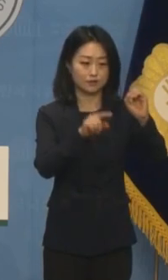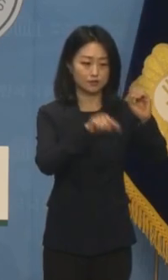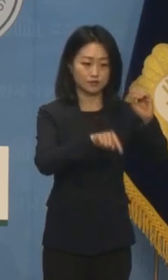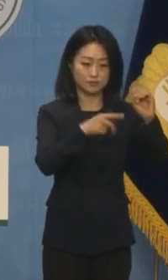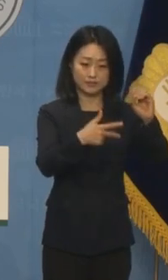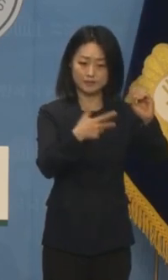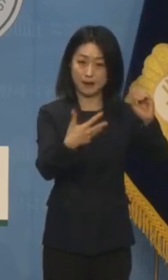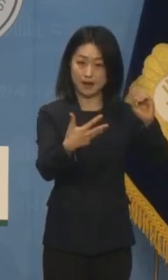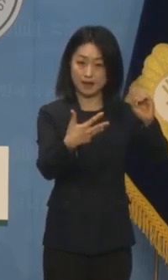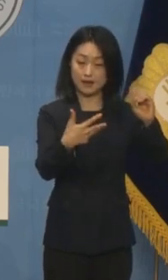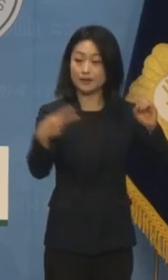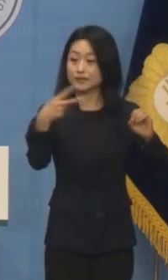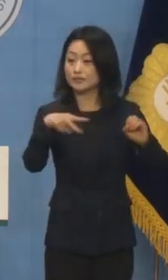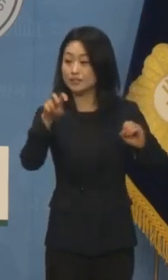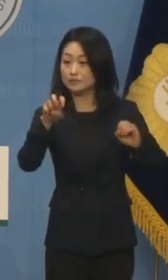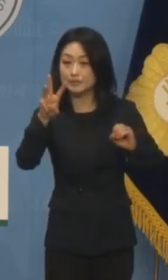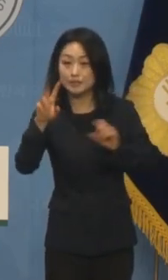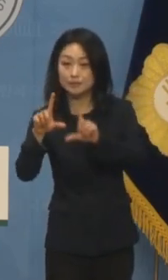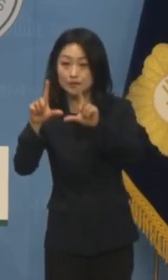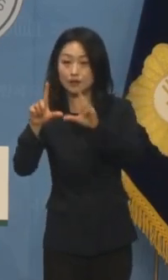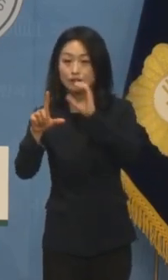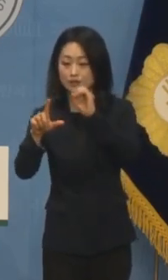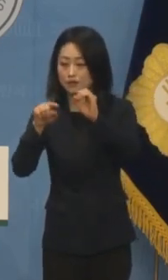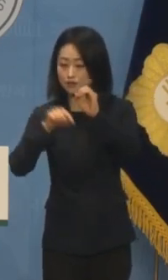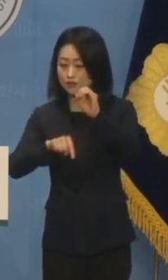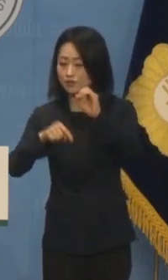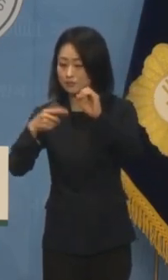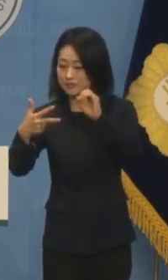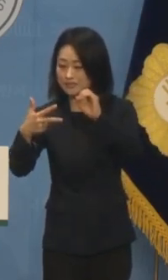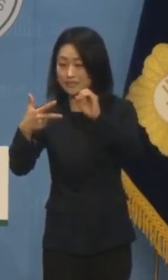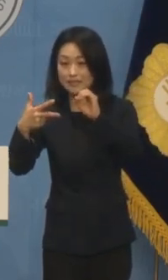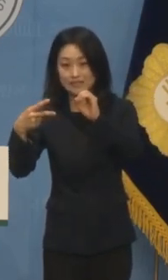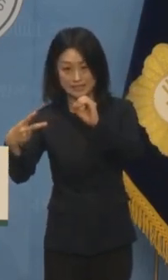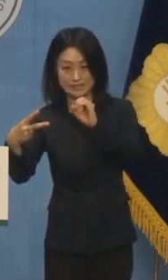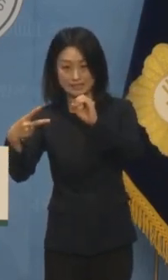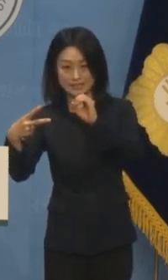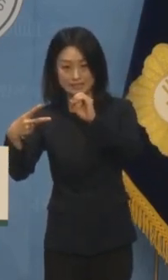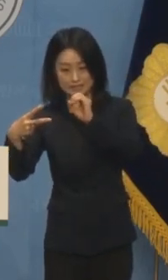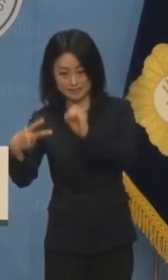이어서 2023년 0.72명으로 나타나는 등